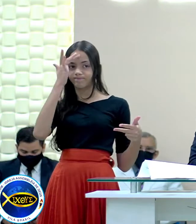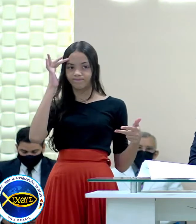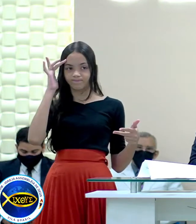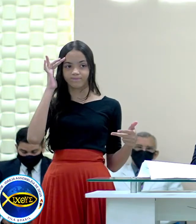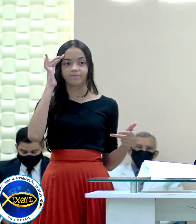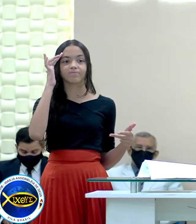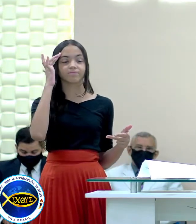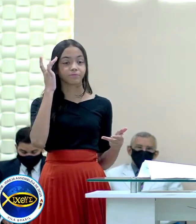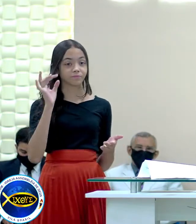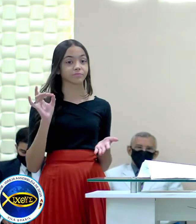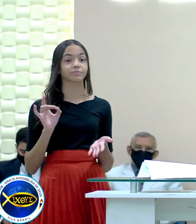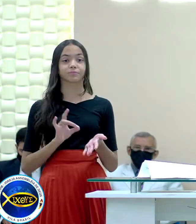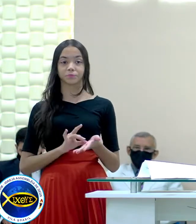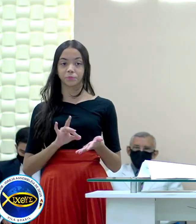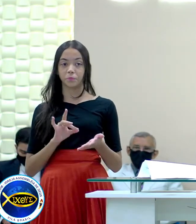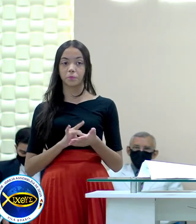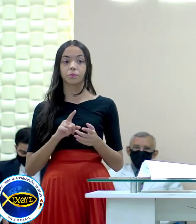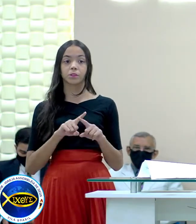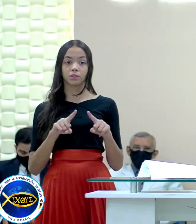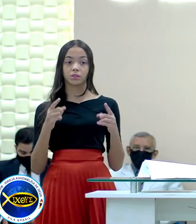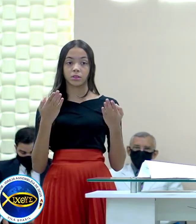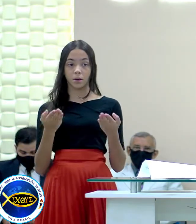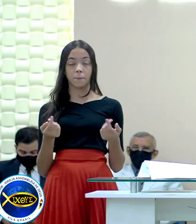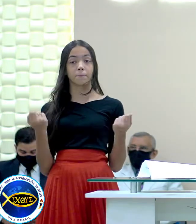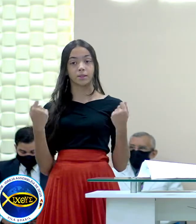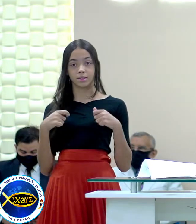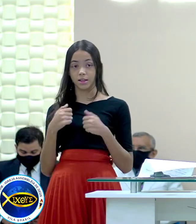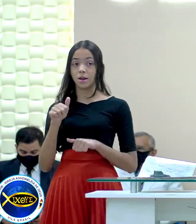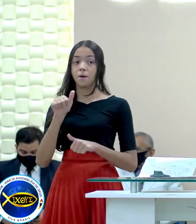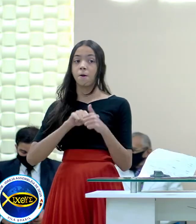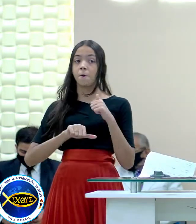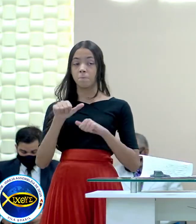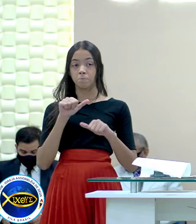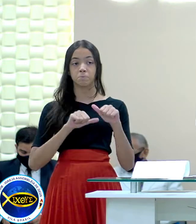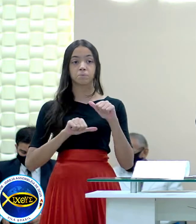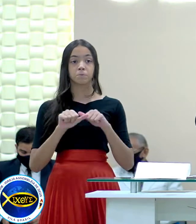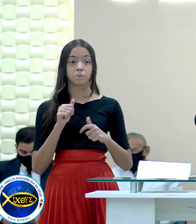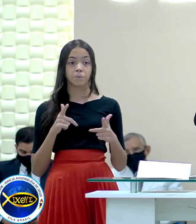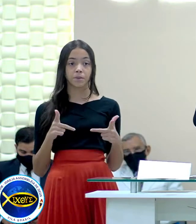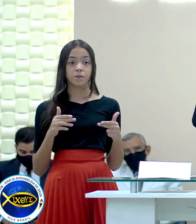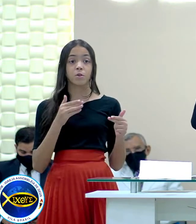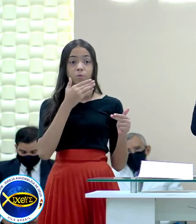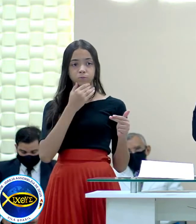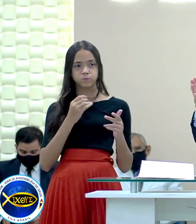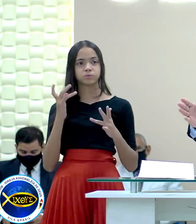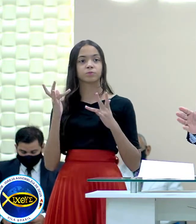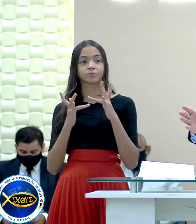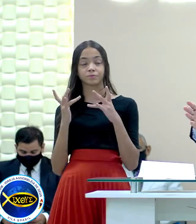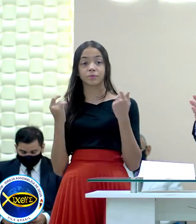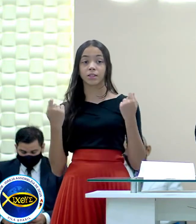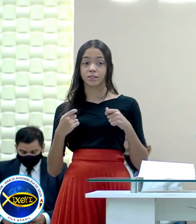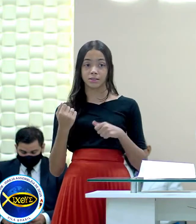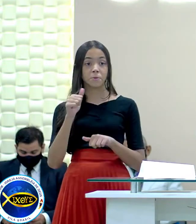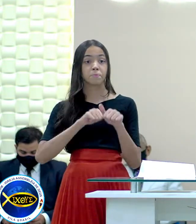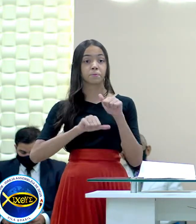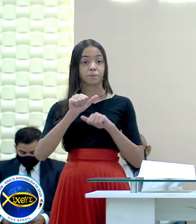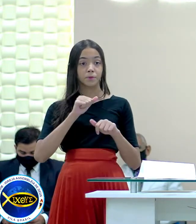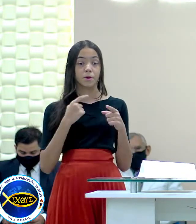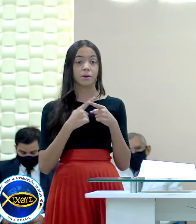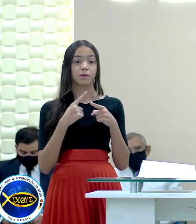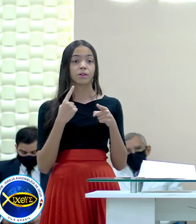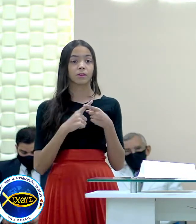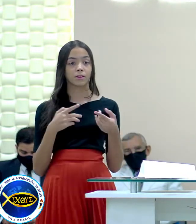é verdade, mas você precisa mudar, assim como ele também precisa mudar, porque agora vocês têm